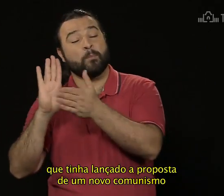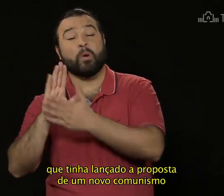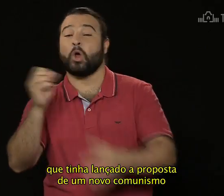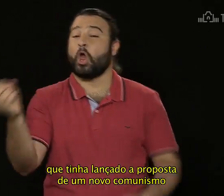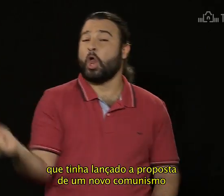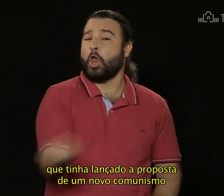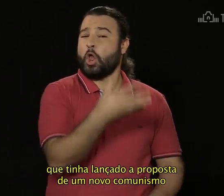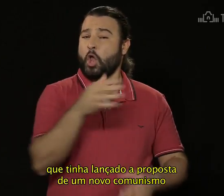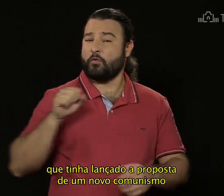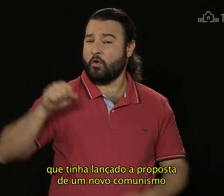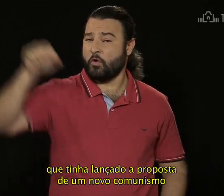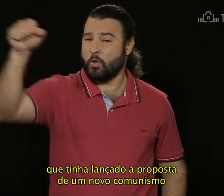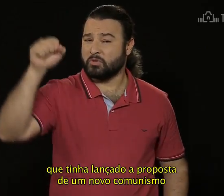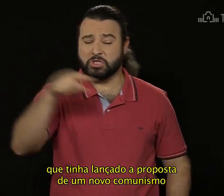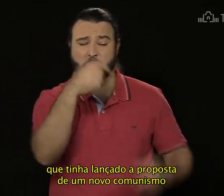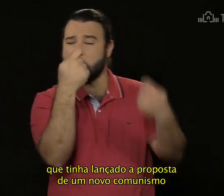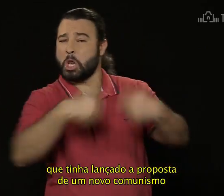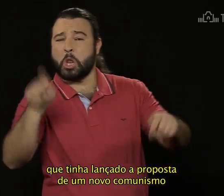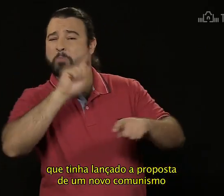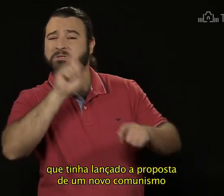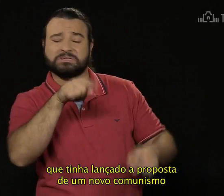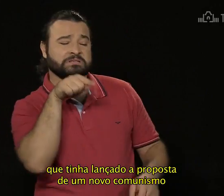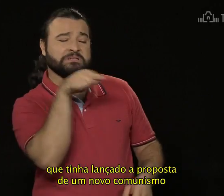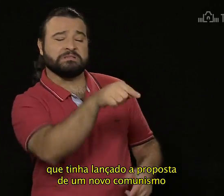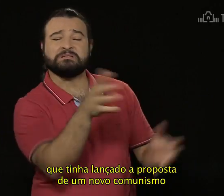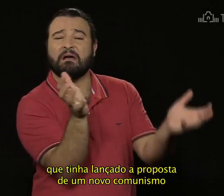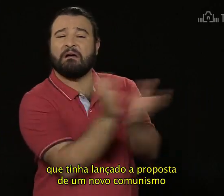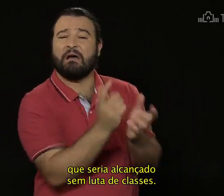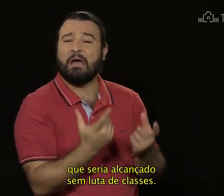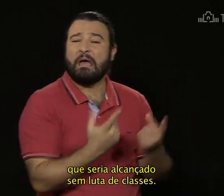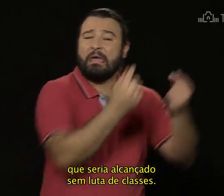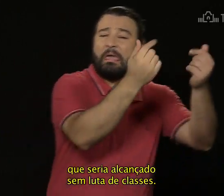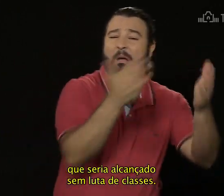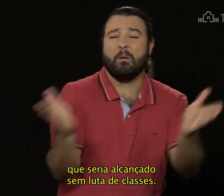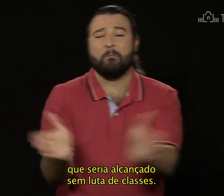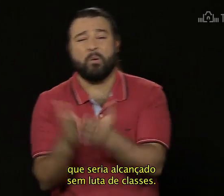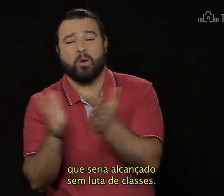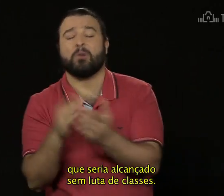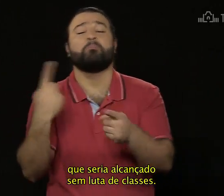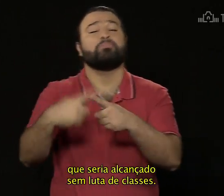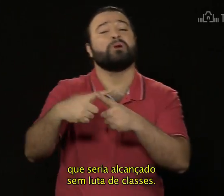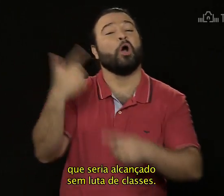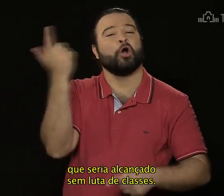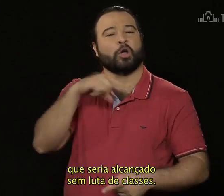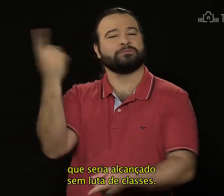lançado a proposta de um novo comunismo que seria alcançado sem luta de classes